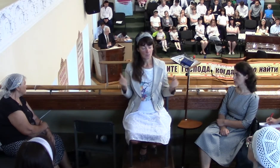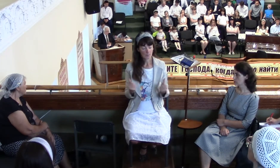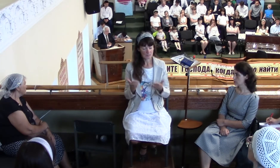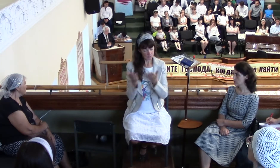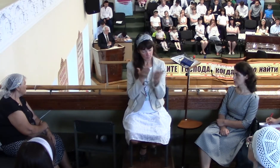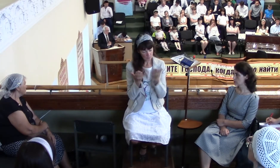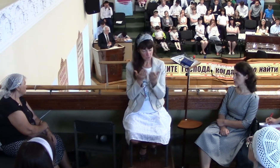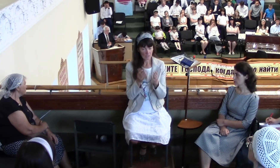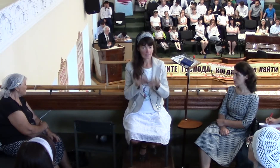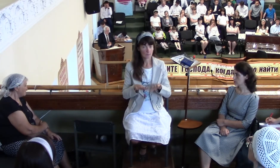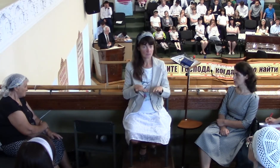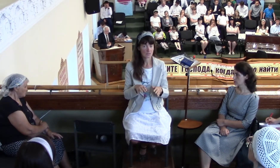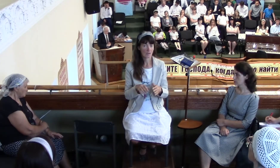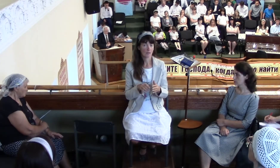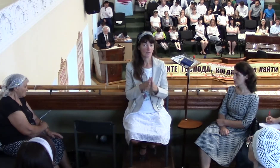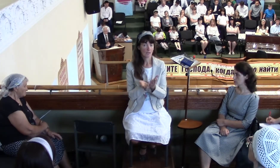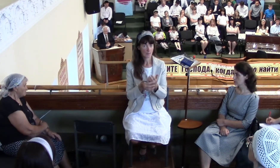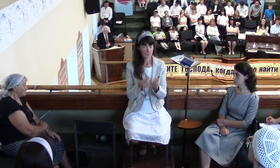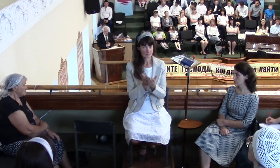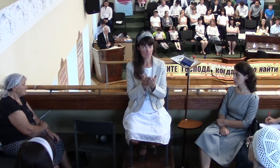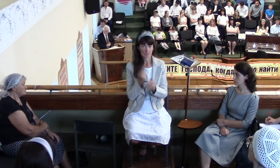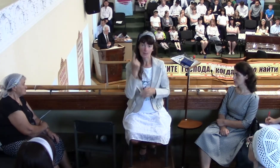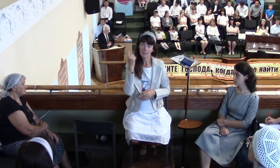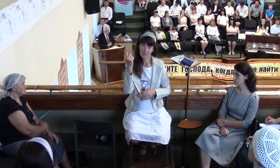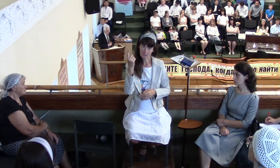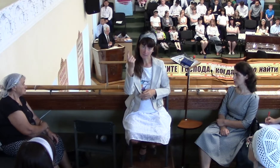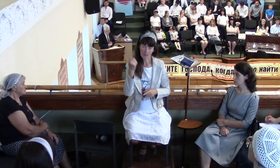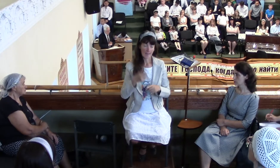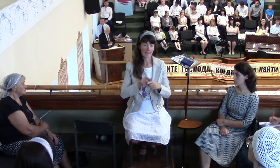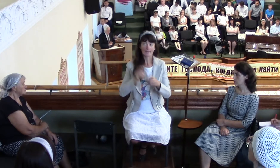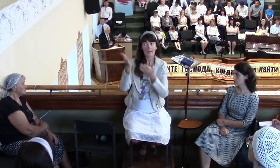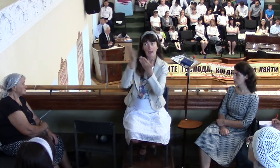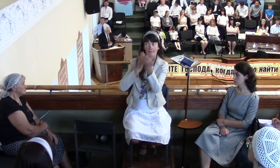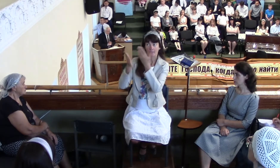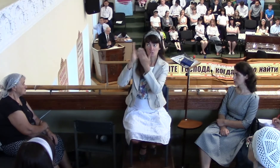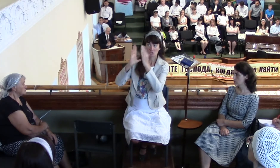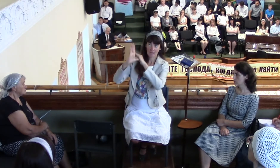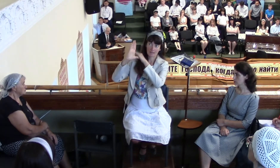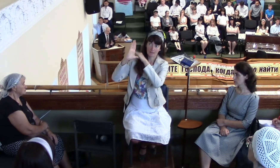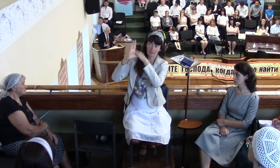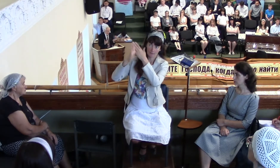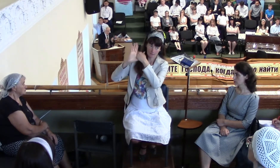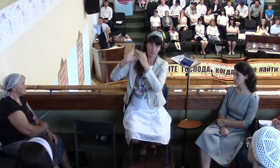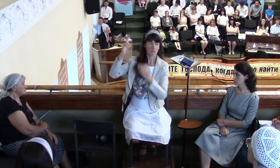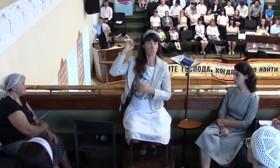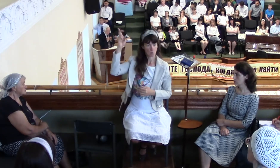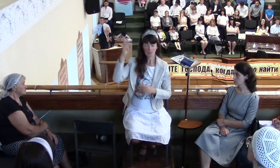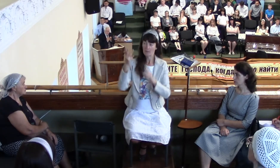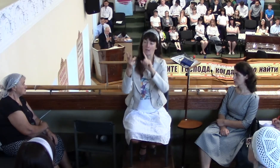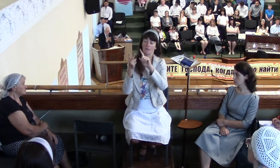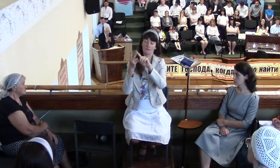И в первую очередь, смотрите, первая сфера отношения с Богом. Вторая сфера – отношения с